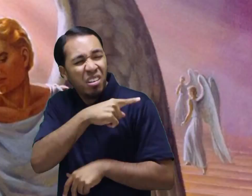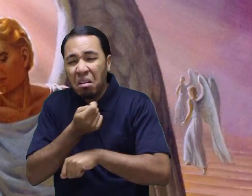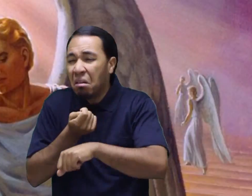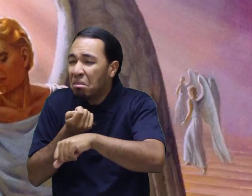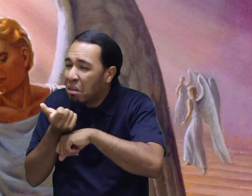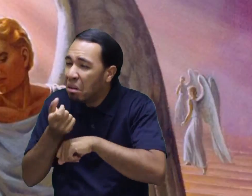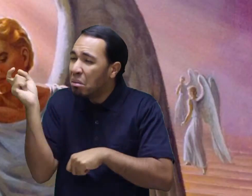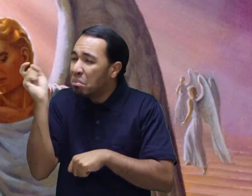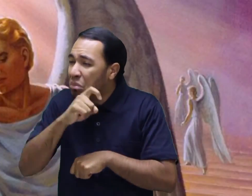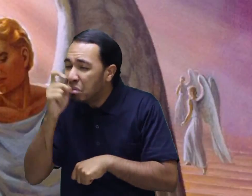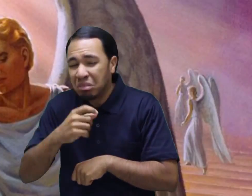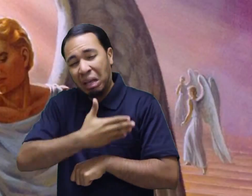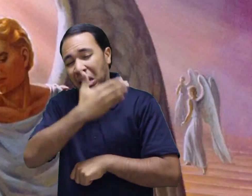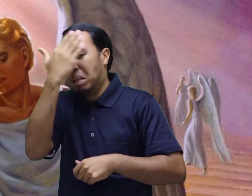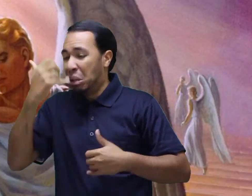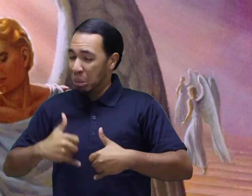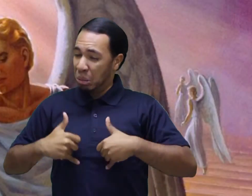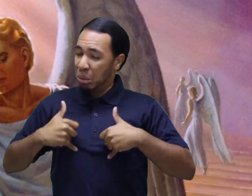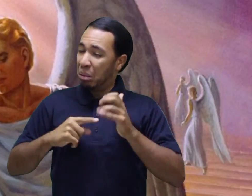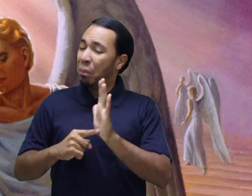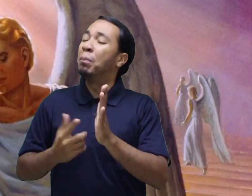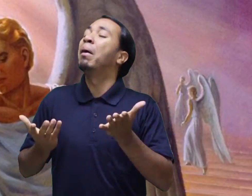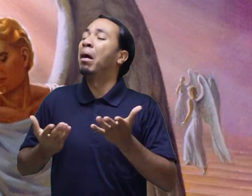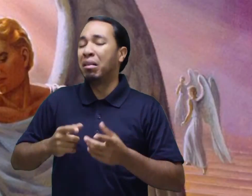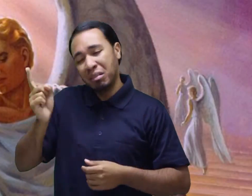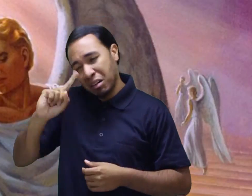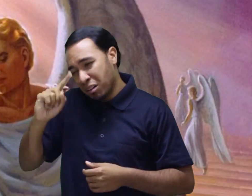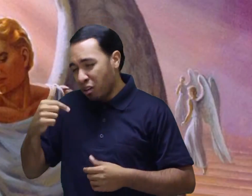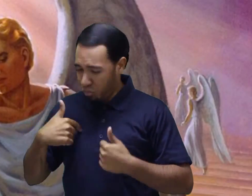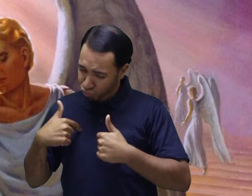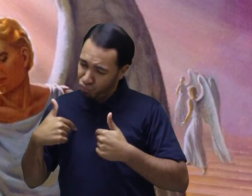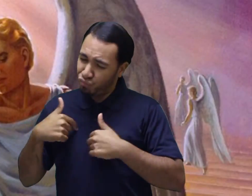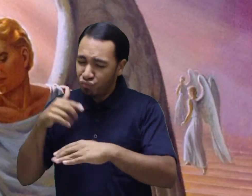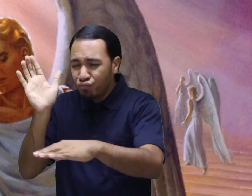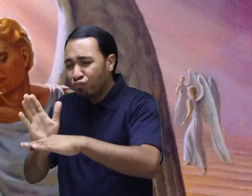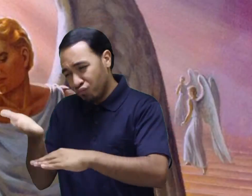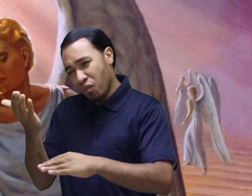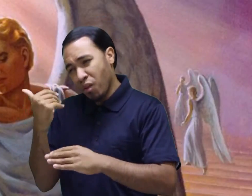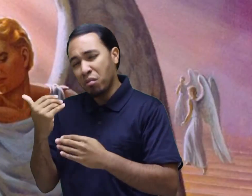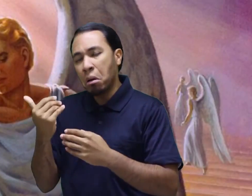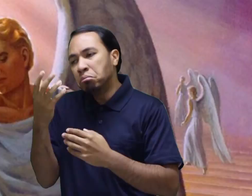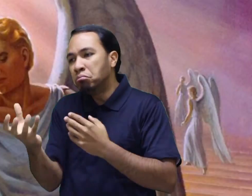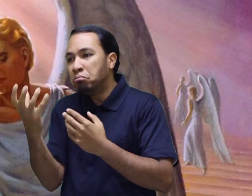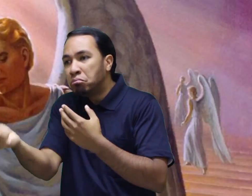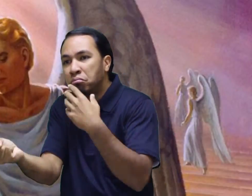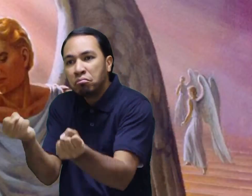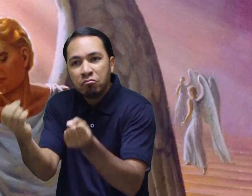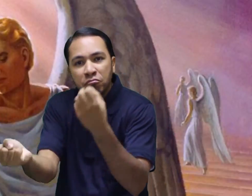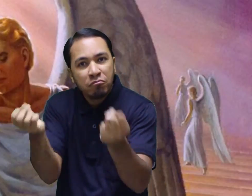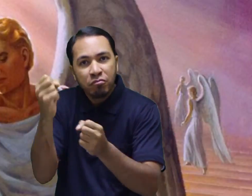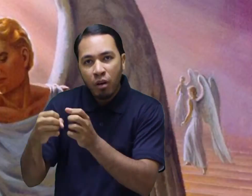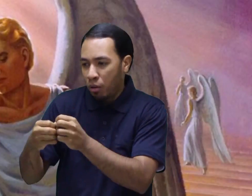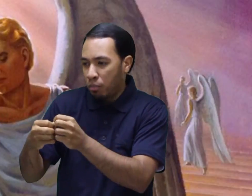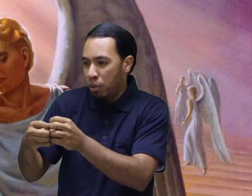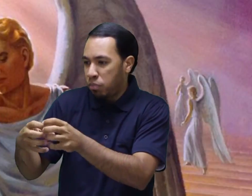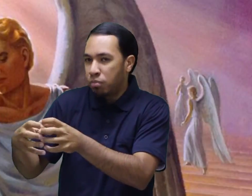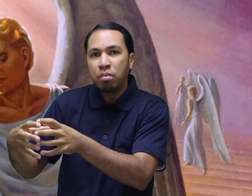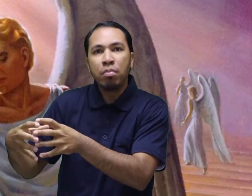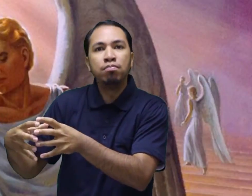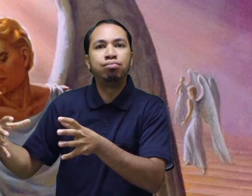daquele anjo já tinham se espalhado pelo céu entre os anjos. Assim, o grupo de anjos contra Deus